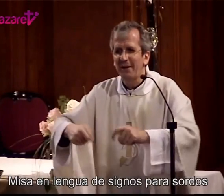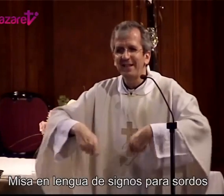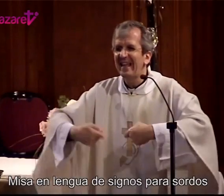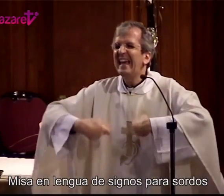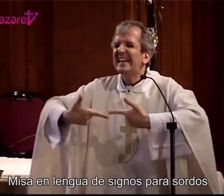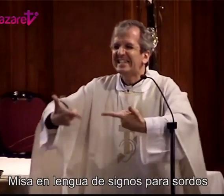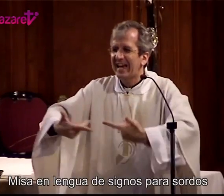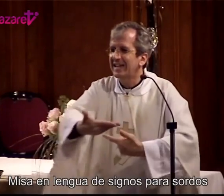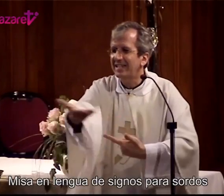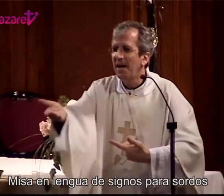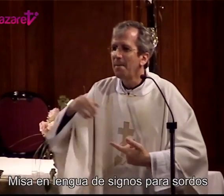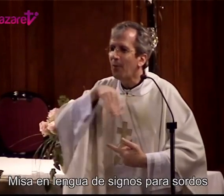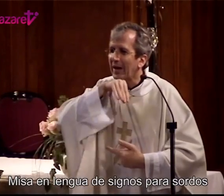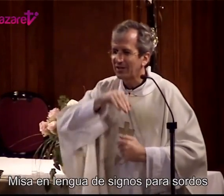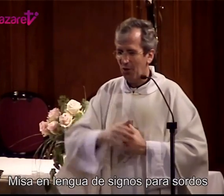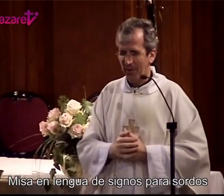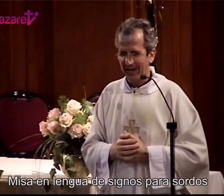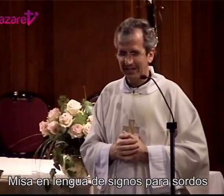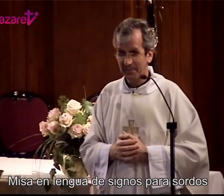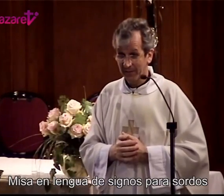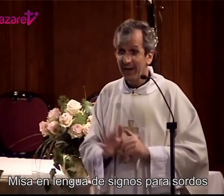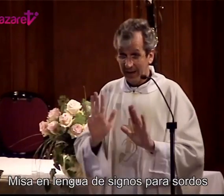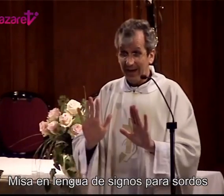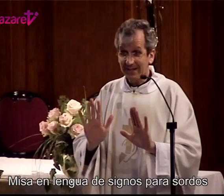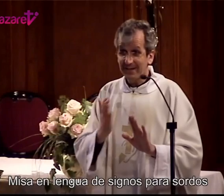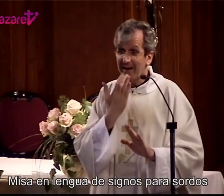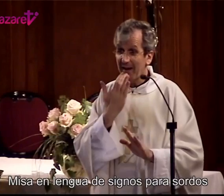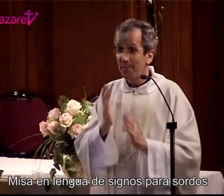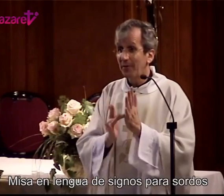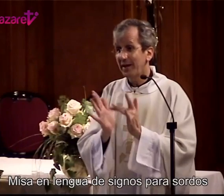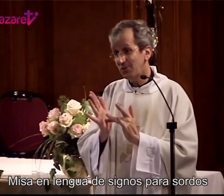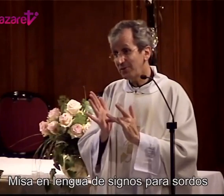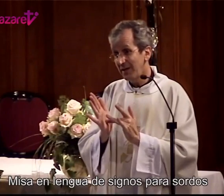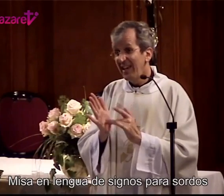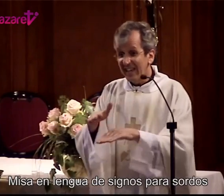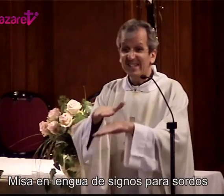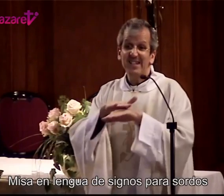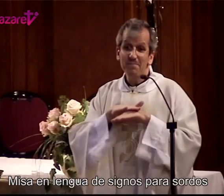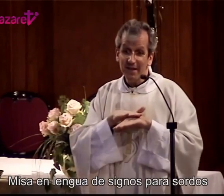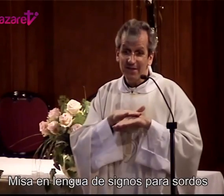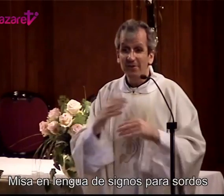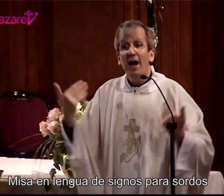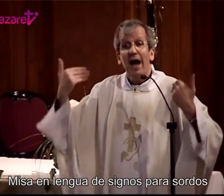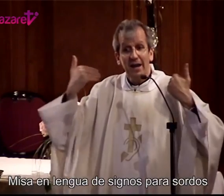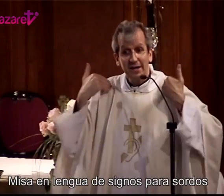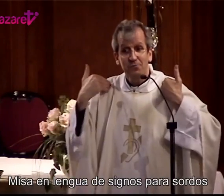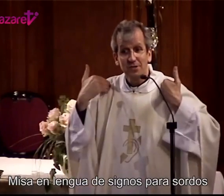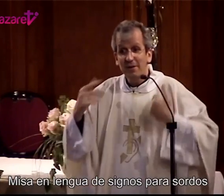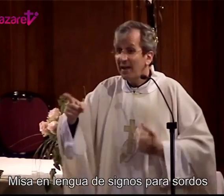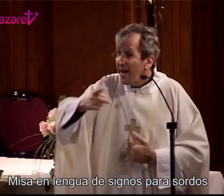gratuitamente y se gasta por las ovejas. Este es el ejemplo de Jesús y esta es la invitación a la responsabilidad